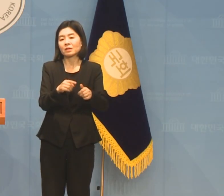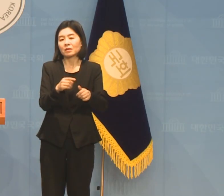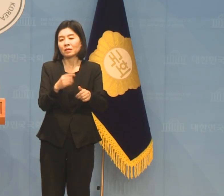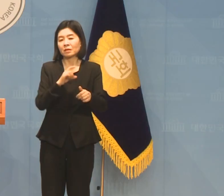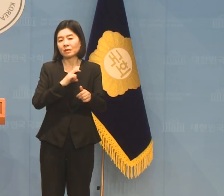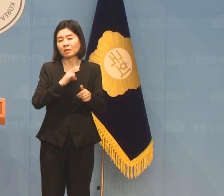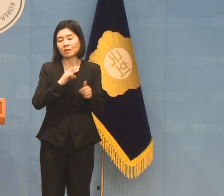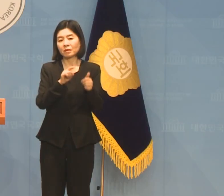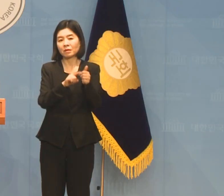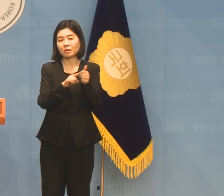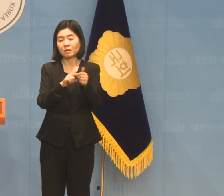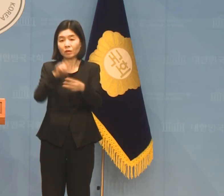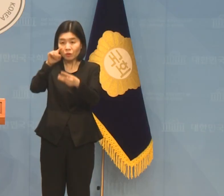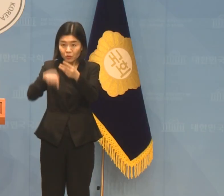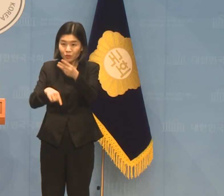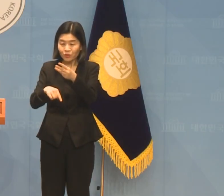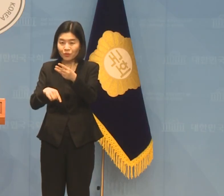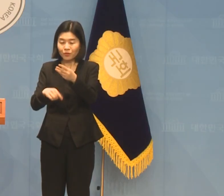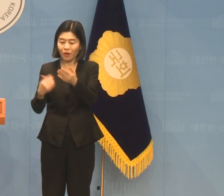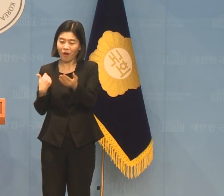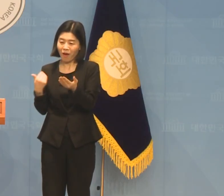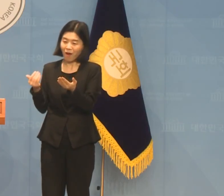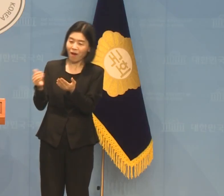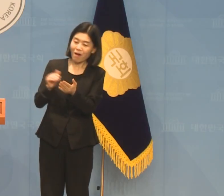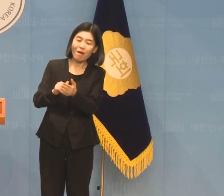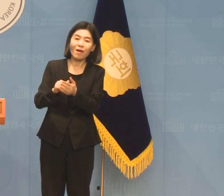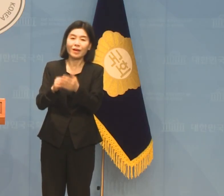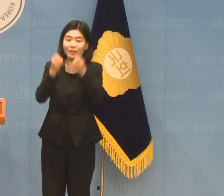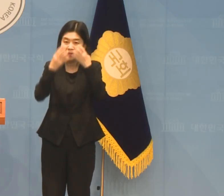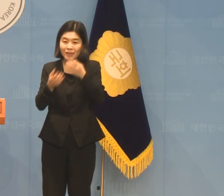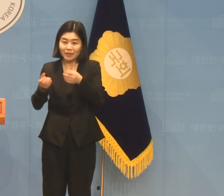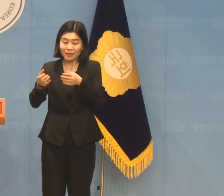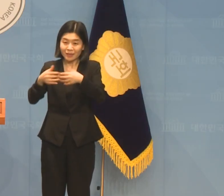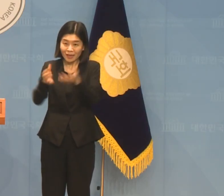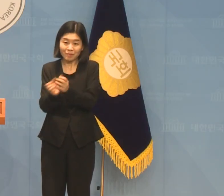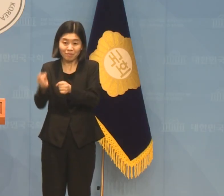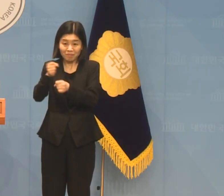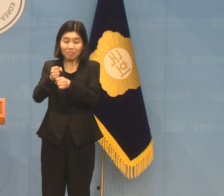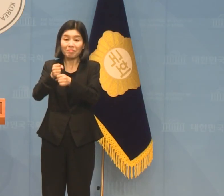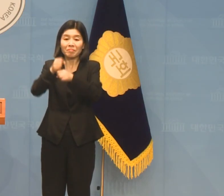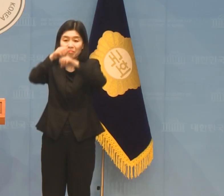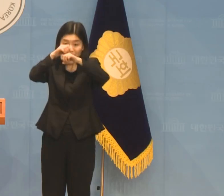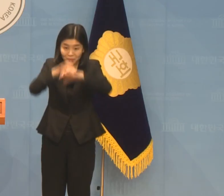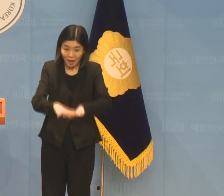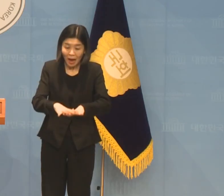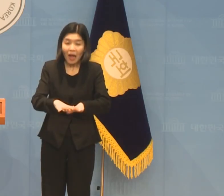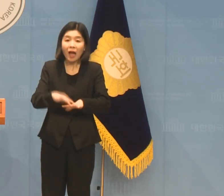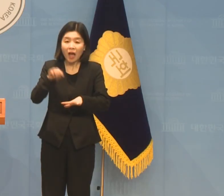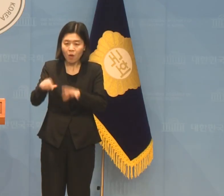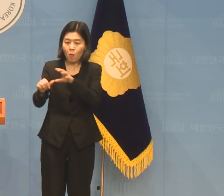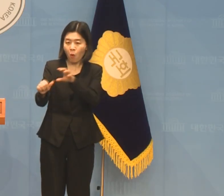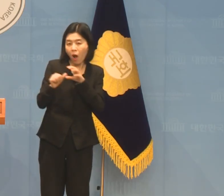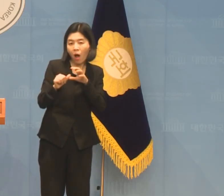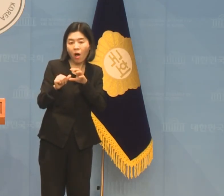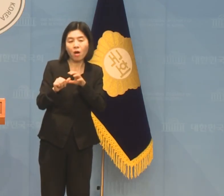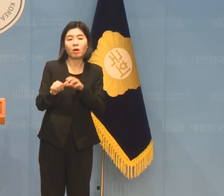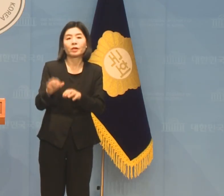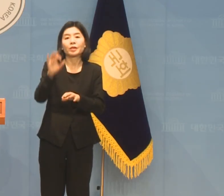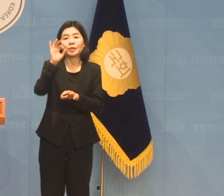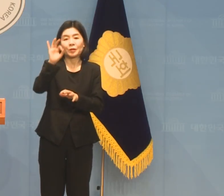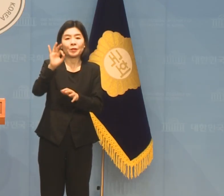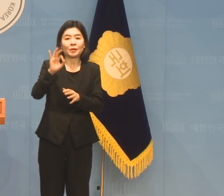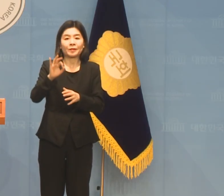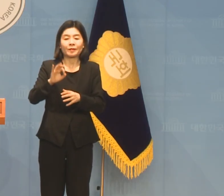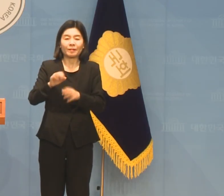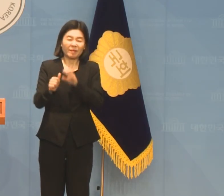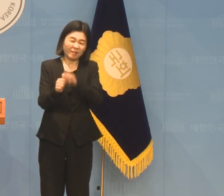신당이 국민의힘의 반발로 자초되자 이참에 브랜드를 가져다 돈벌이에 쓰려는